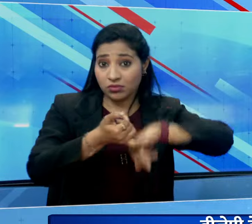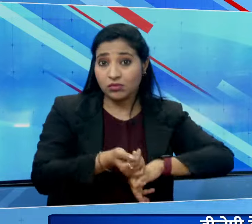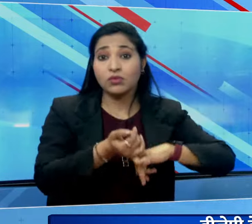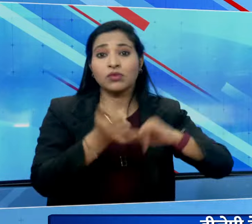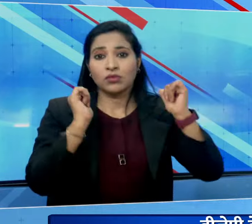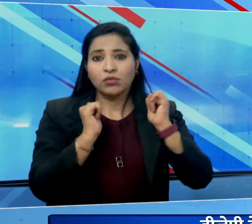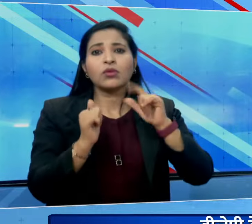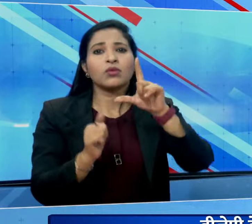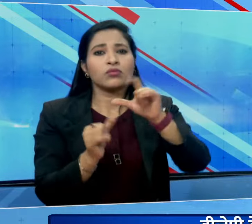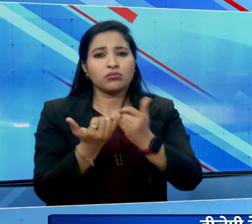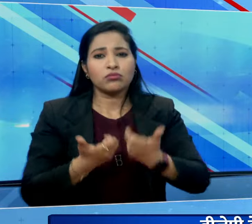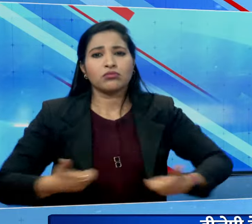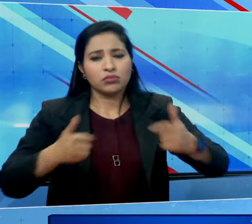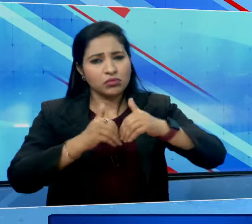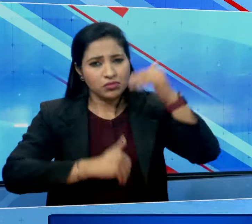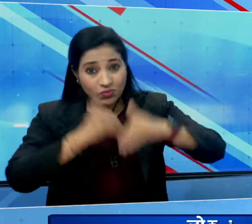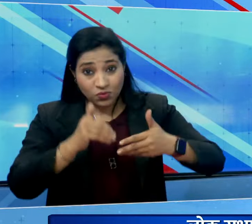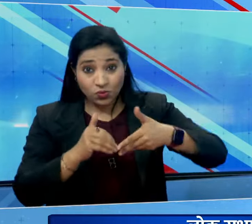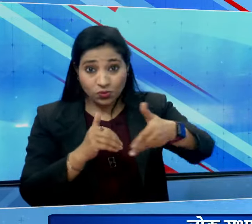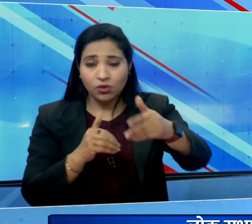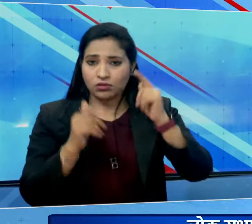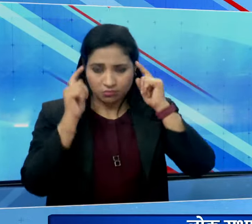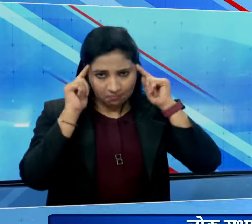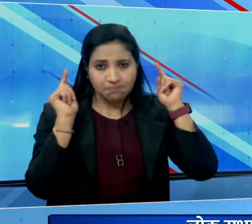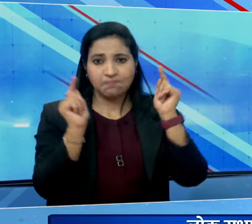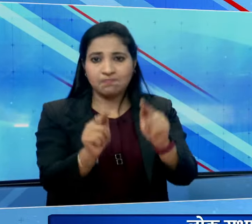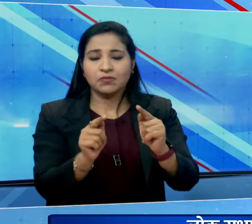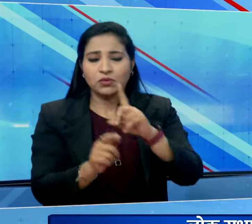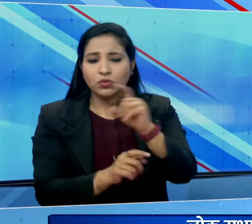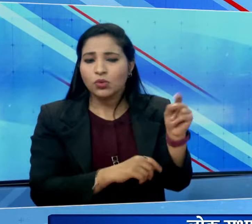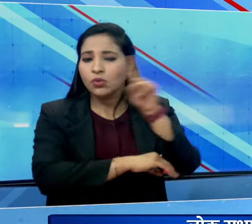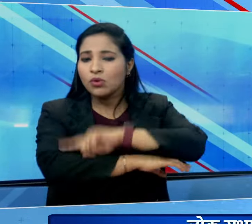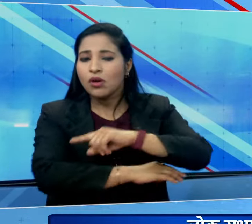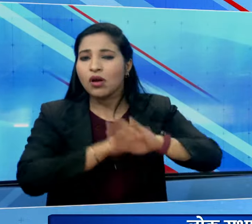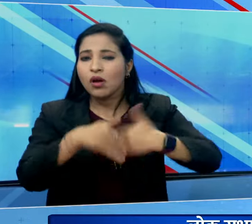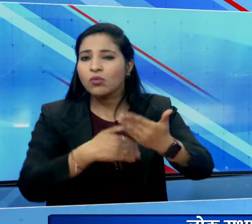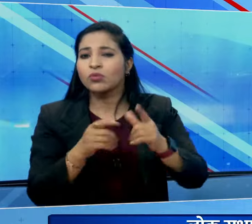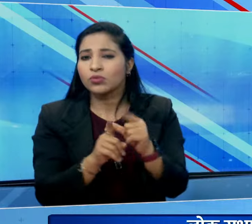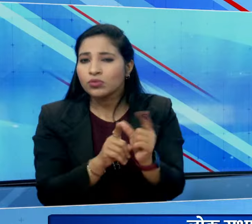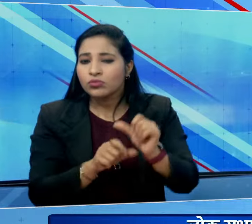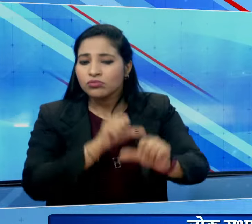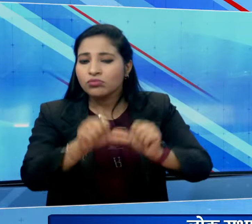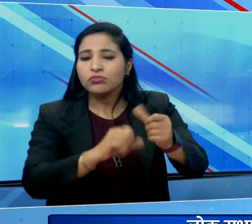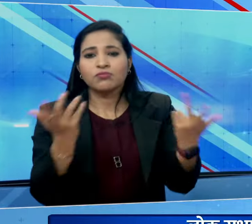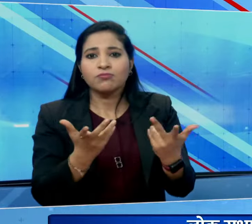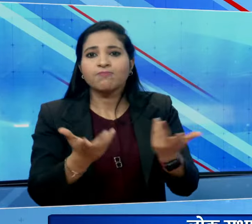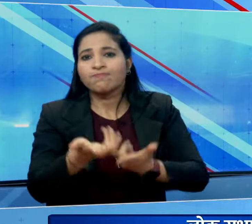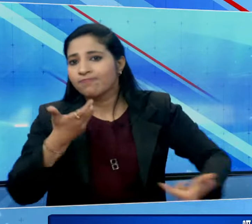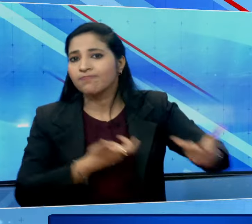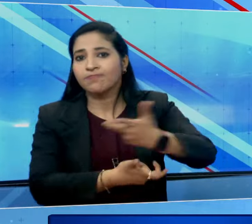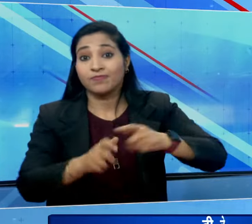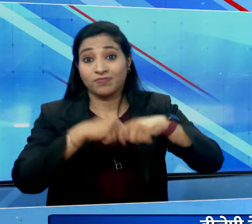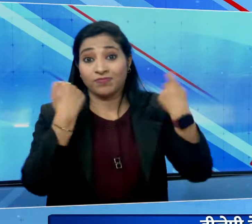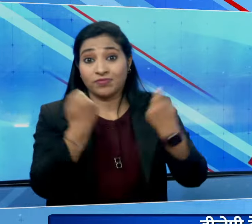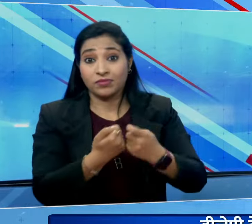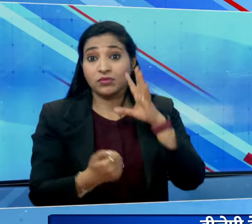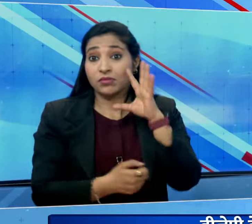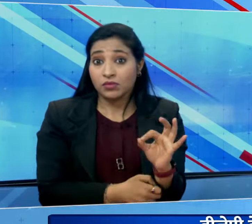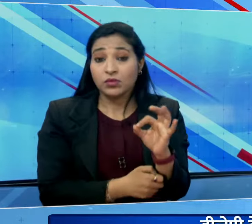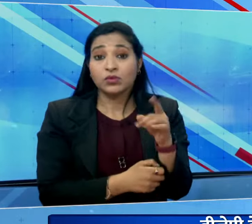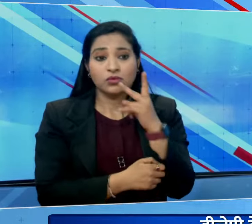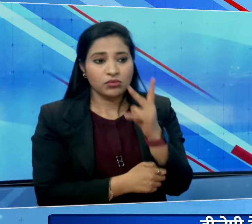लोकसभा चुनाव को ध्यान में रखकर अगले 100 दिन की रणनीति पर मंथन हुआ यह बैठक पार्टी और संगठन के